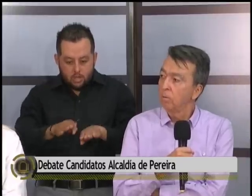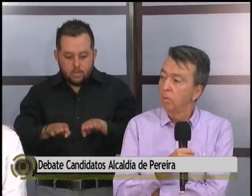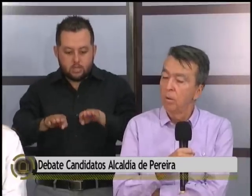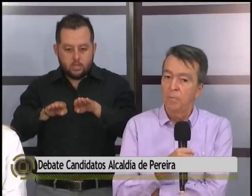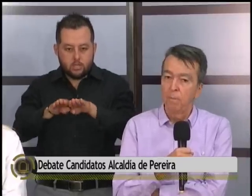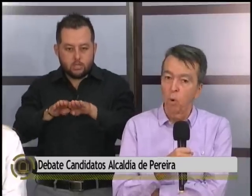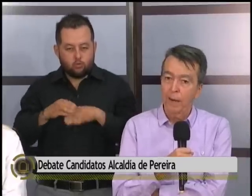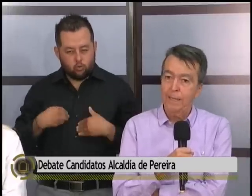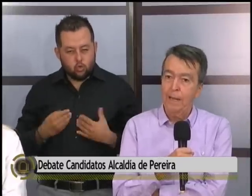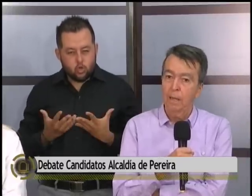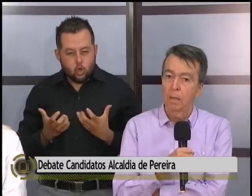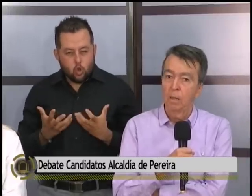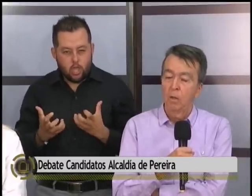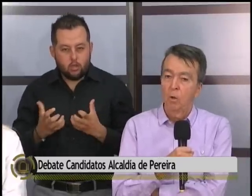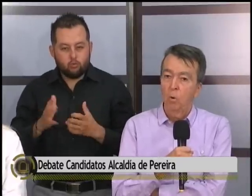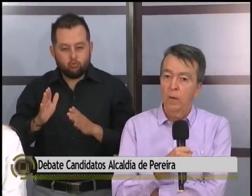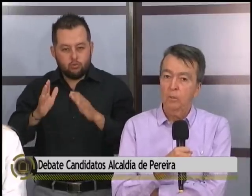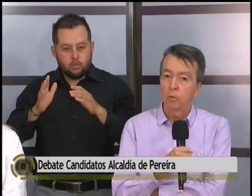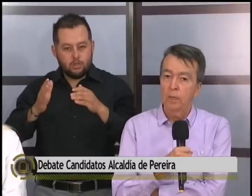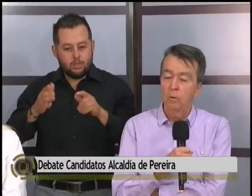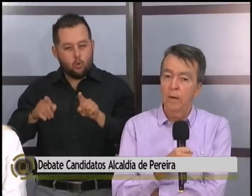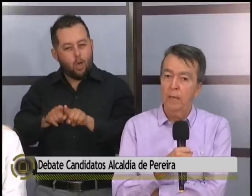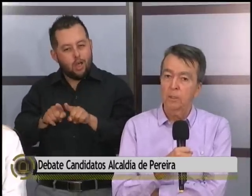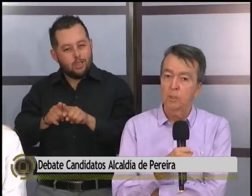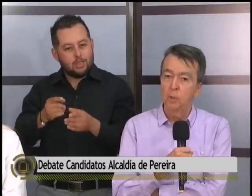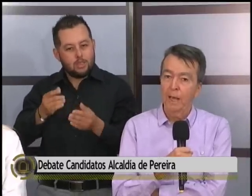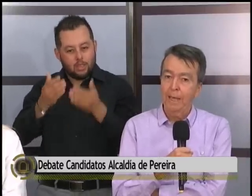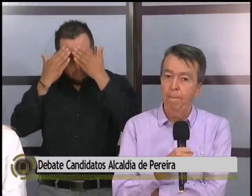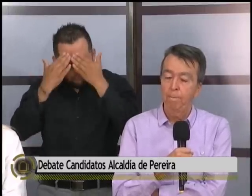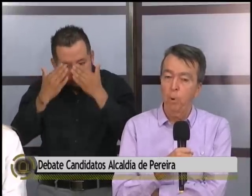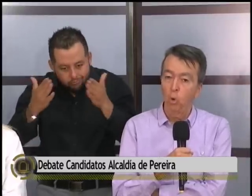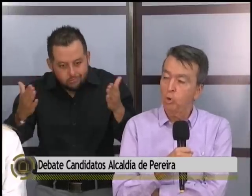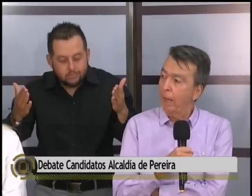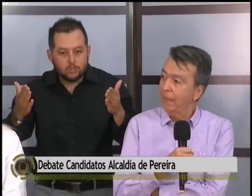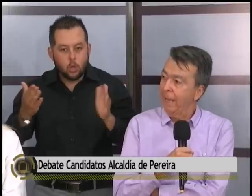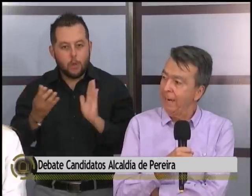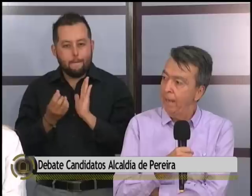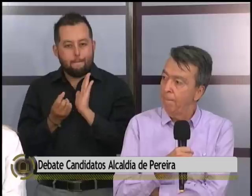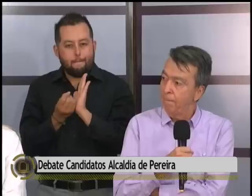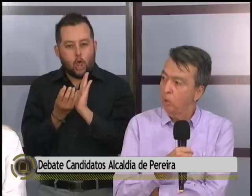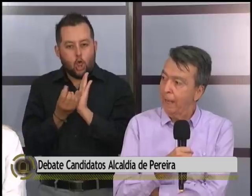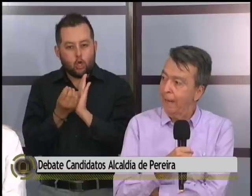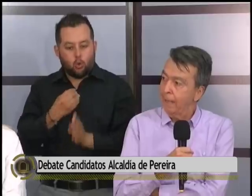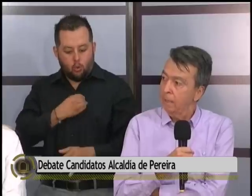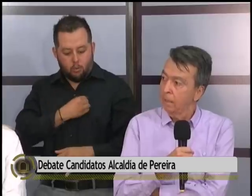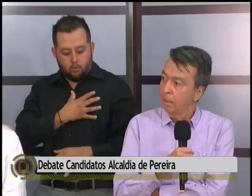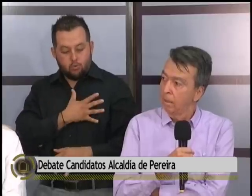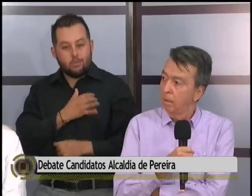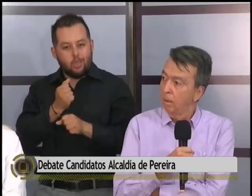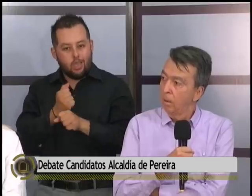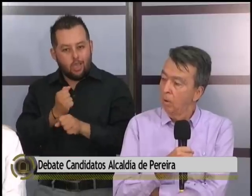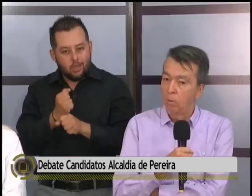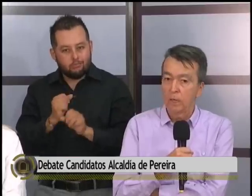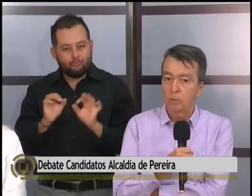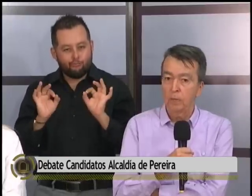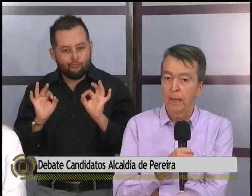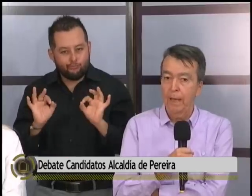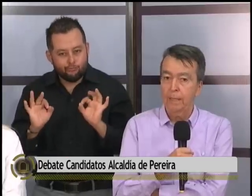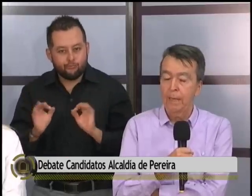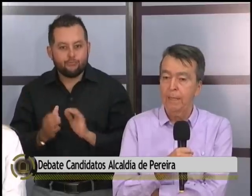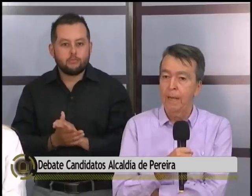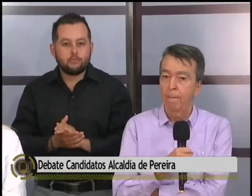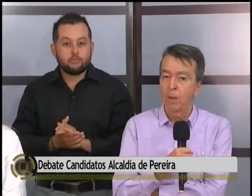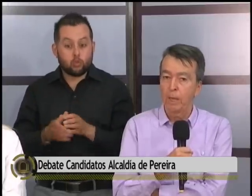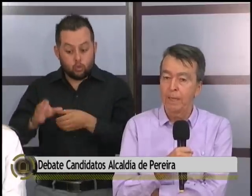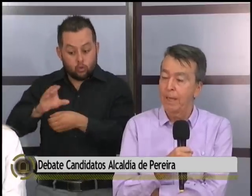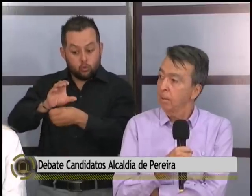aspiro, democrática. Una ciudad que produzca, que genere empleos de calidad, una sociedad